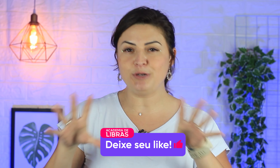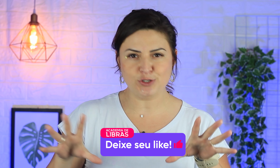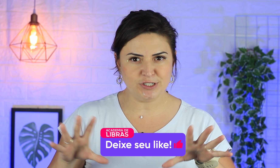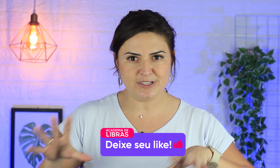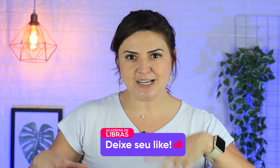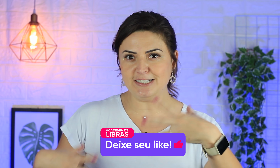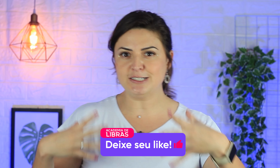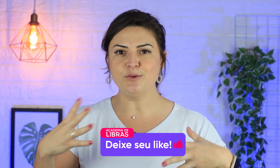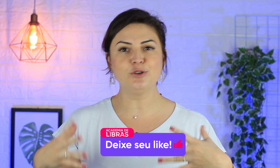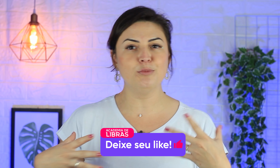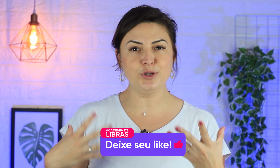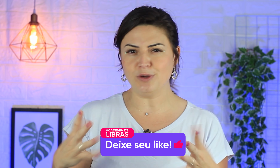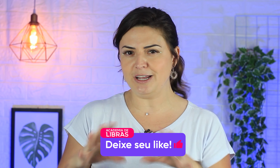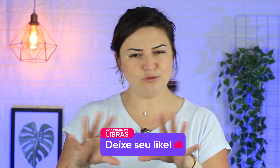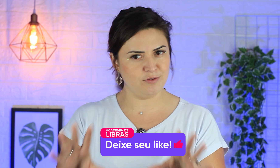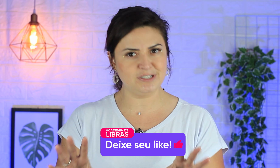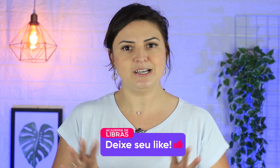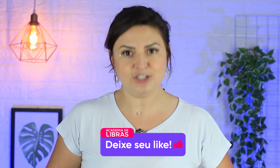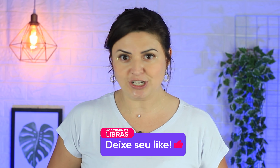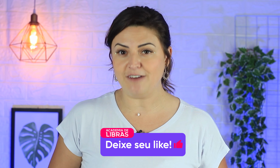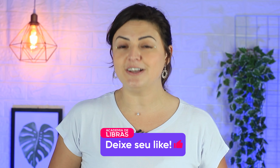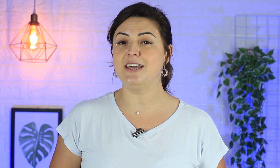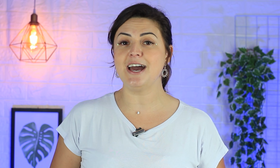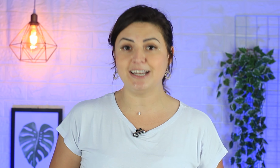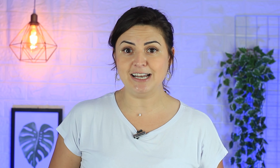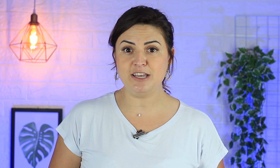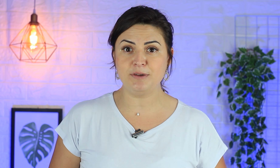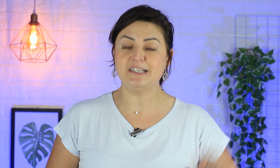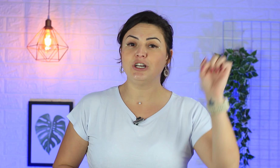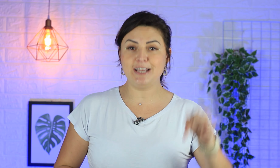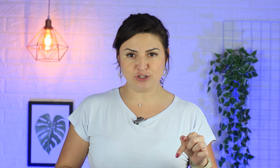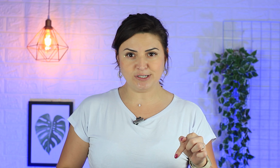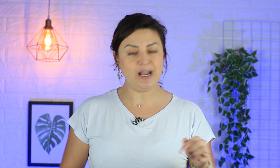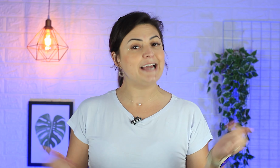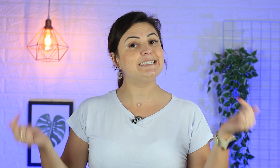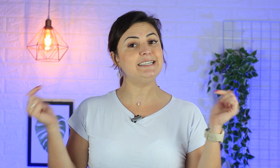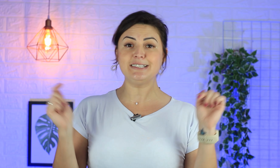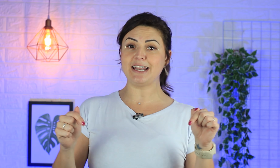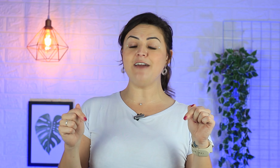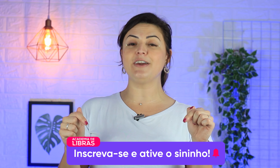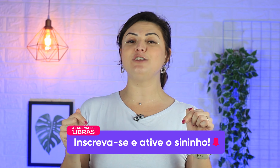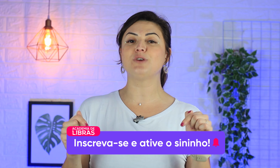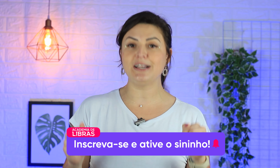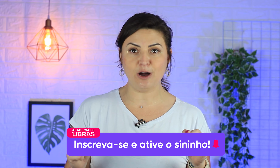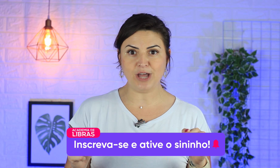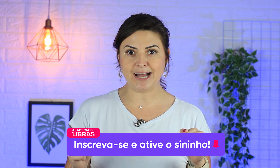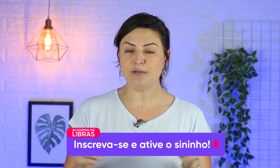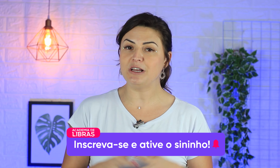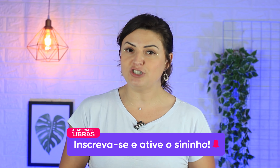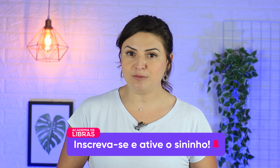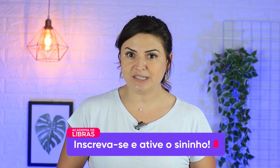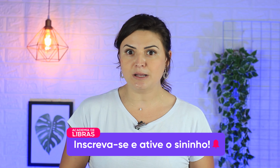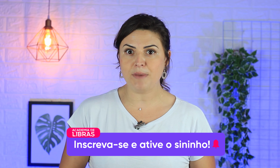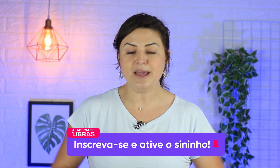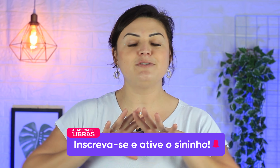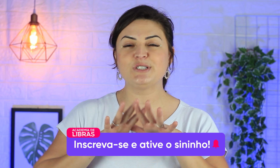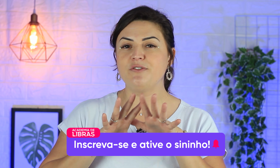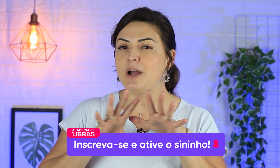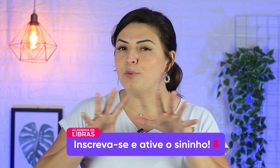expressões faciais estão indo muito além do que você achava que era na Libras, já deixa seu like. Se inscreve aqui no canal da Academia de Libras também, pra você ficar